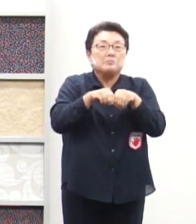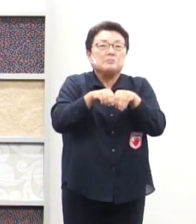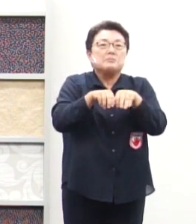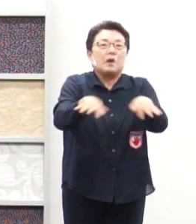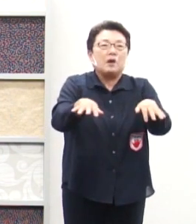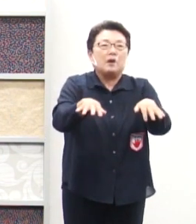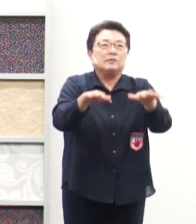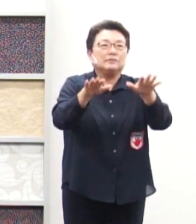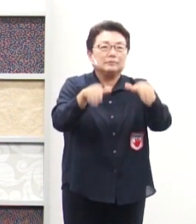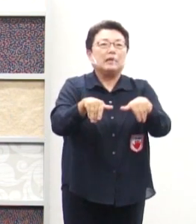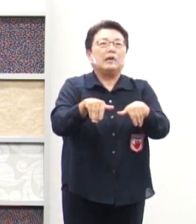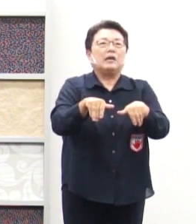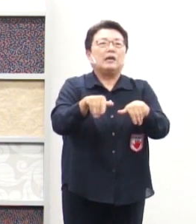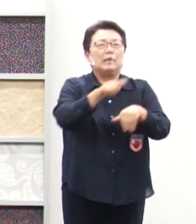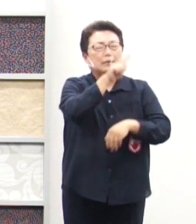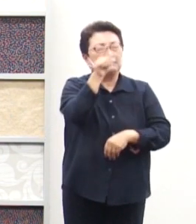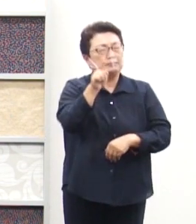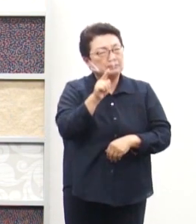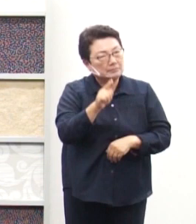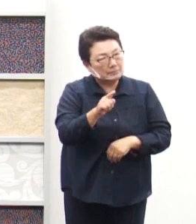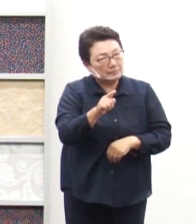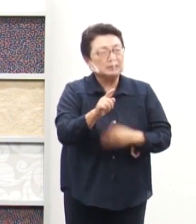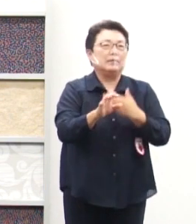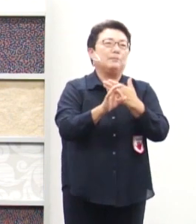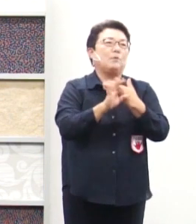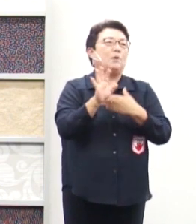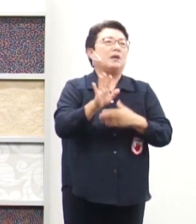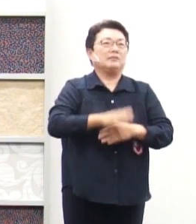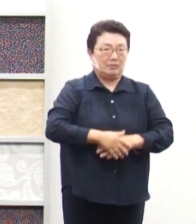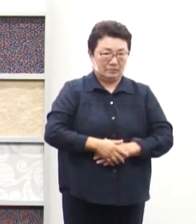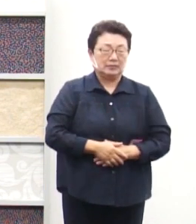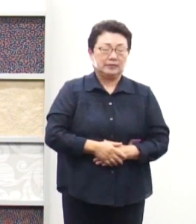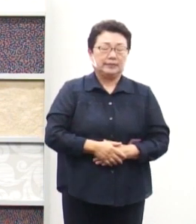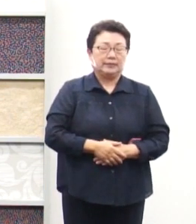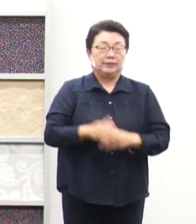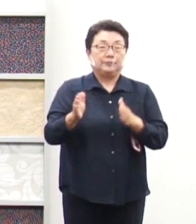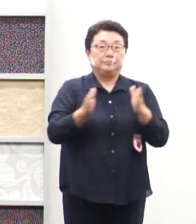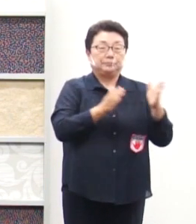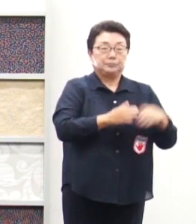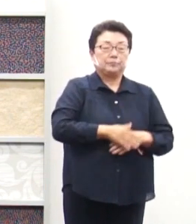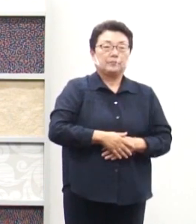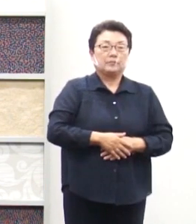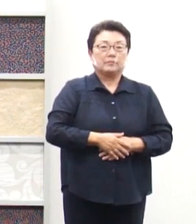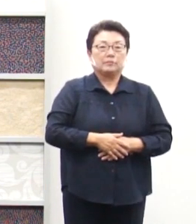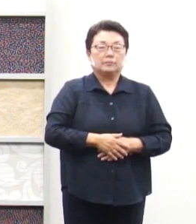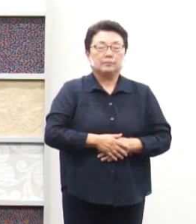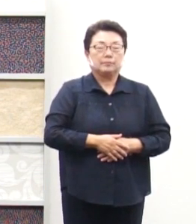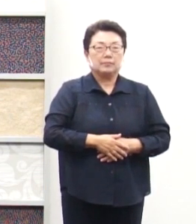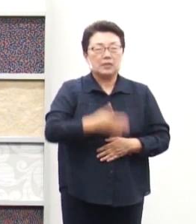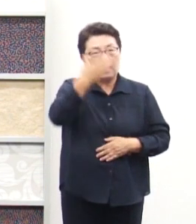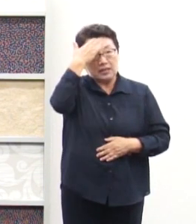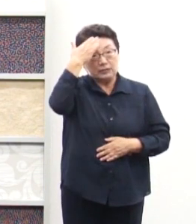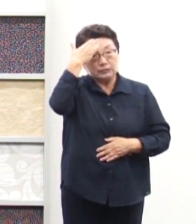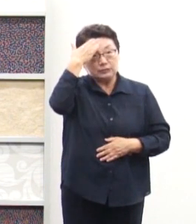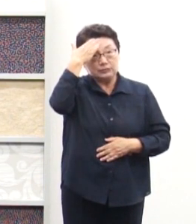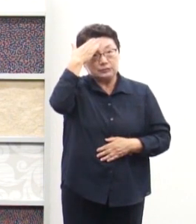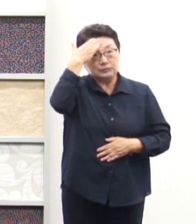広げたんではないかという例もありました。それからその発熱関係では、